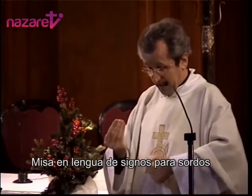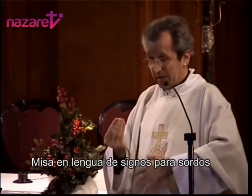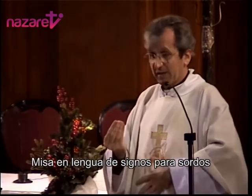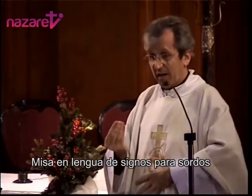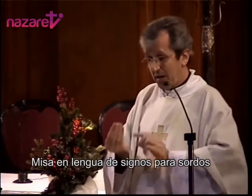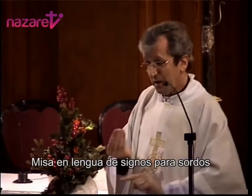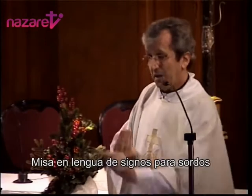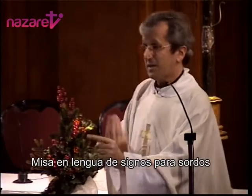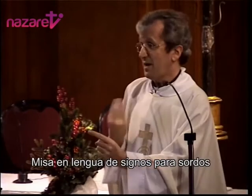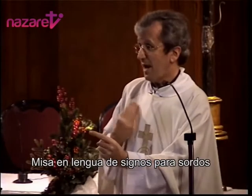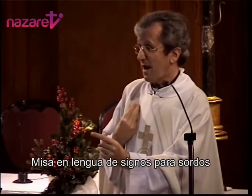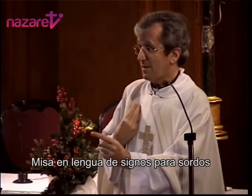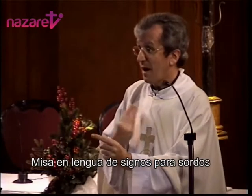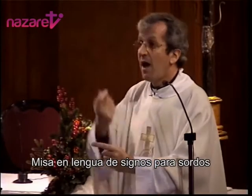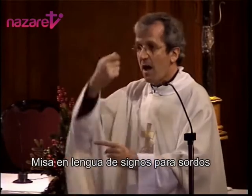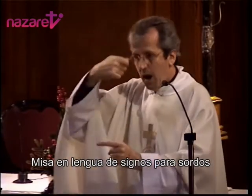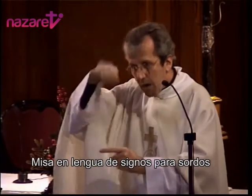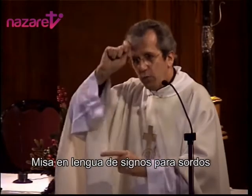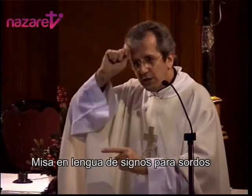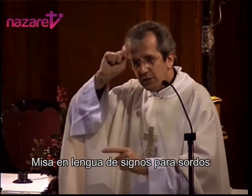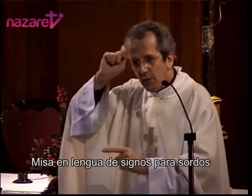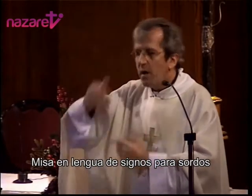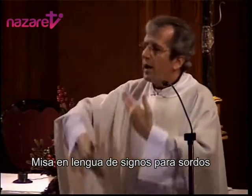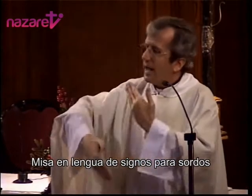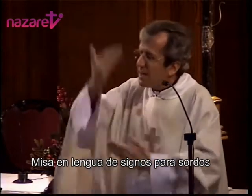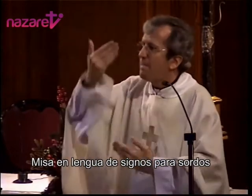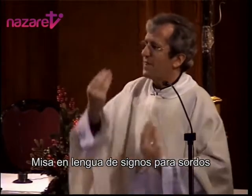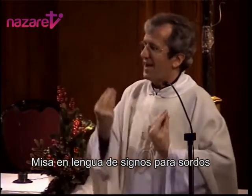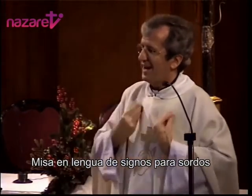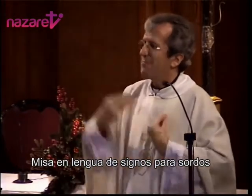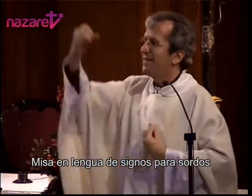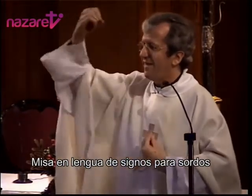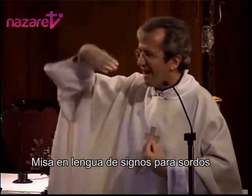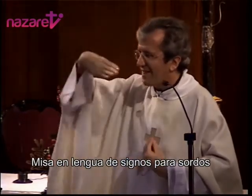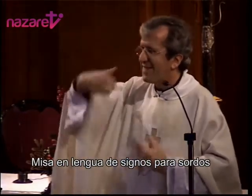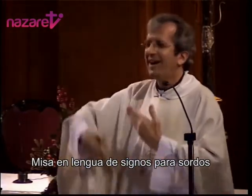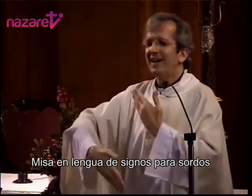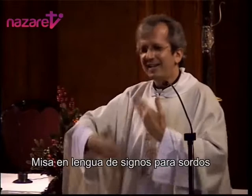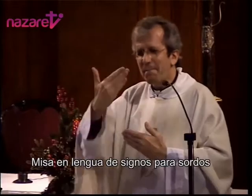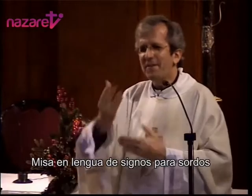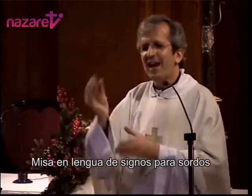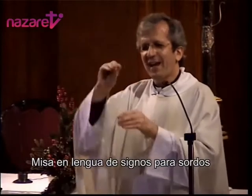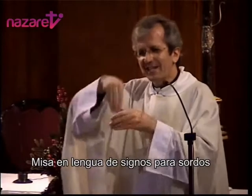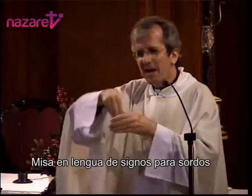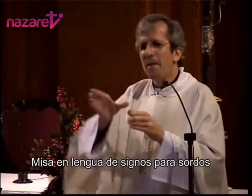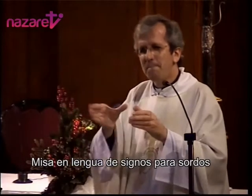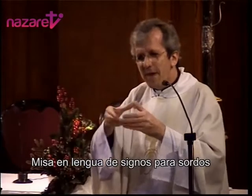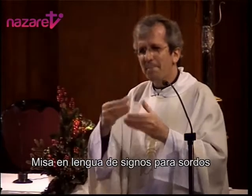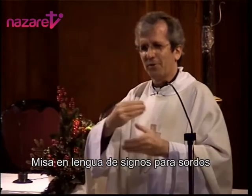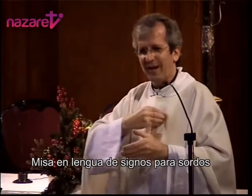estar aquí y salir a la vida. El bautismo es empezar la vida de la gracia, es empezar a ser miembro de la